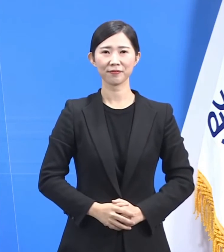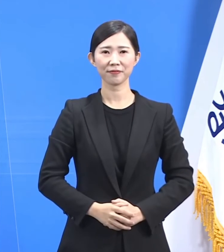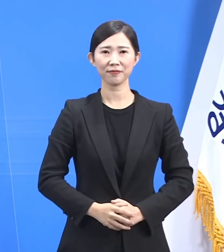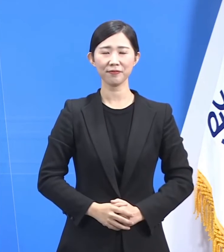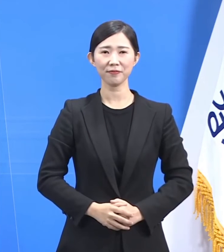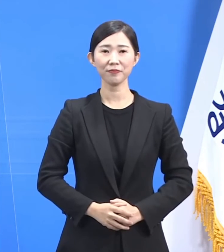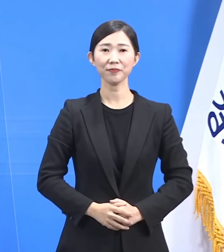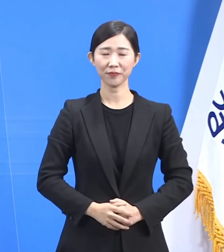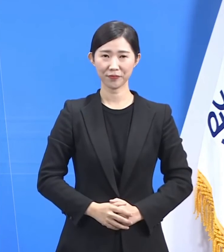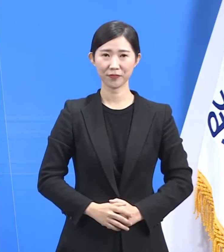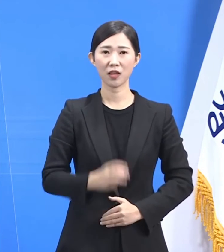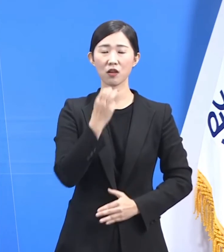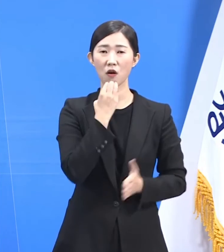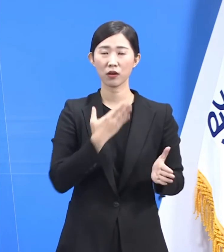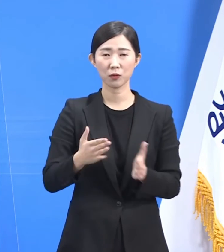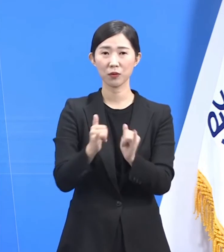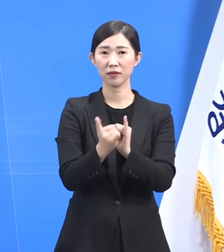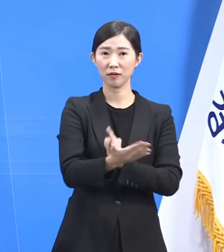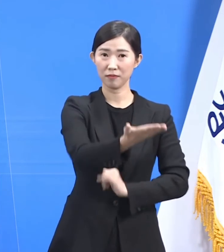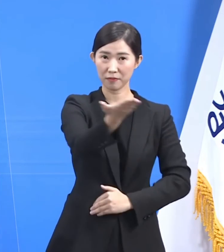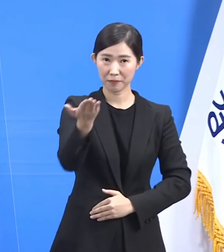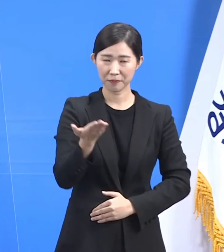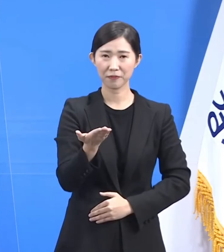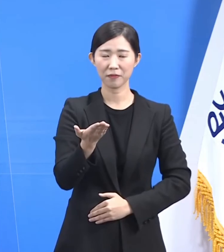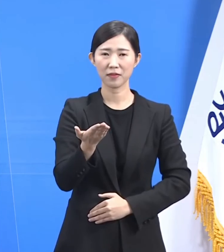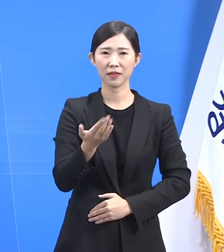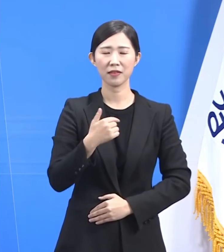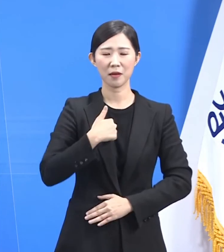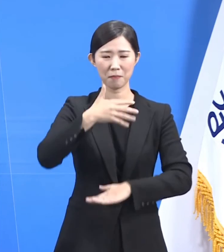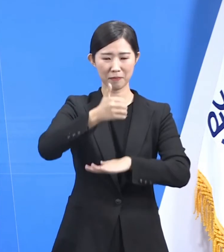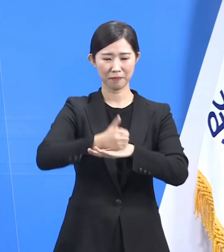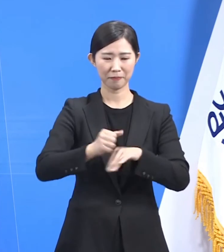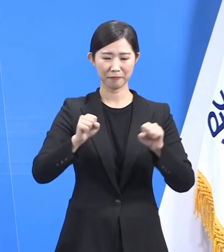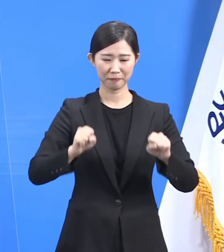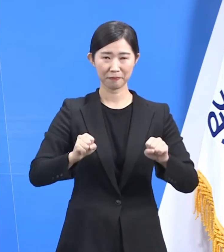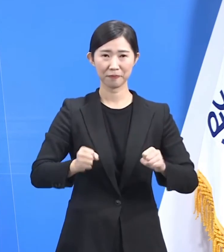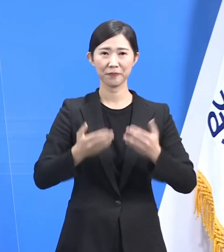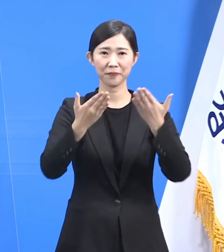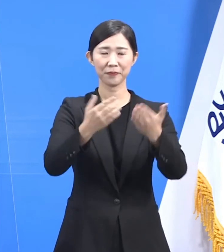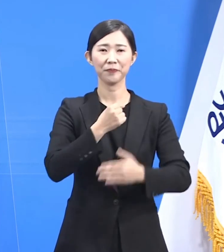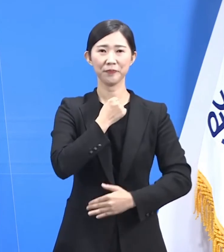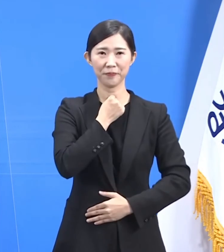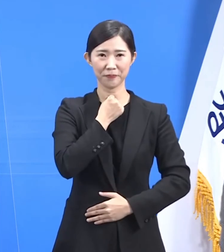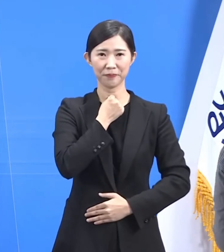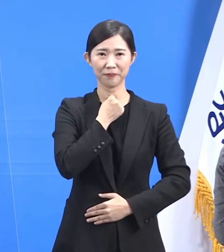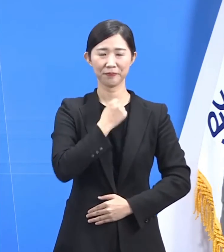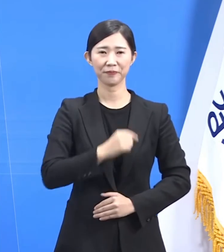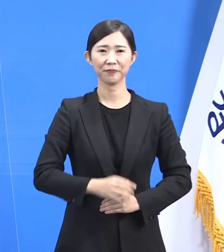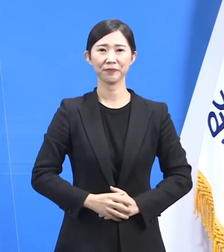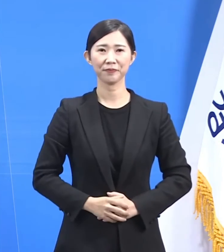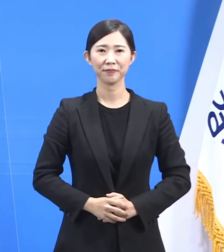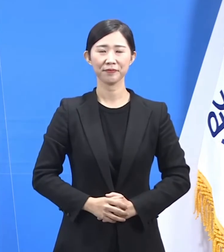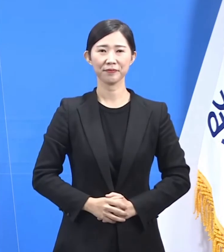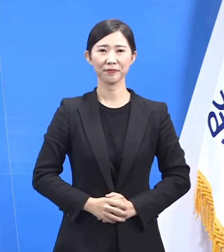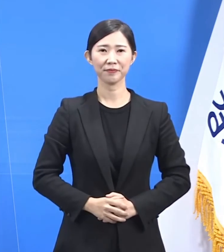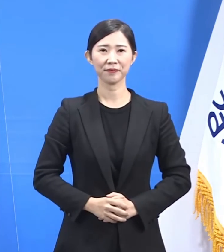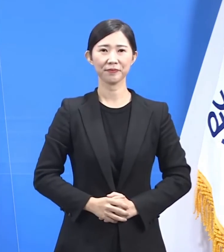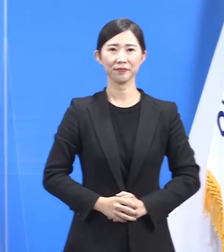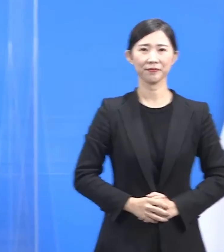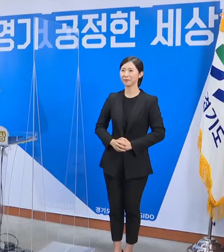우리 경기도민 여러분께 마지막 인사를 먼저 드리도록 하겠습니다.